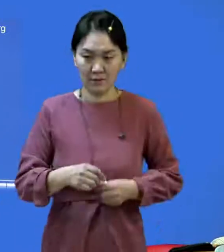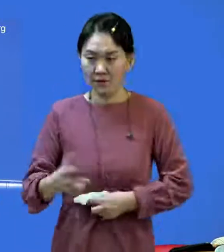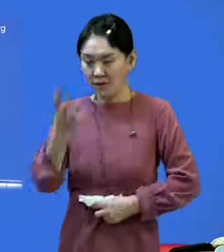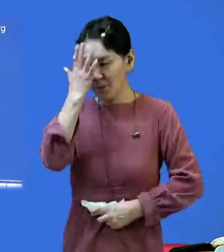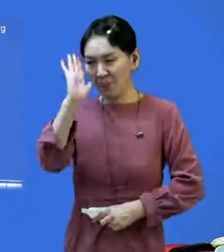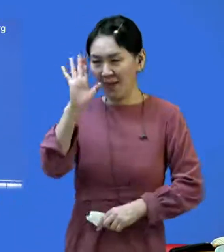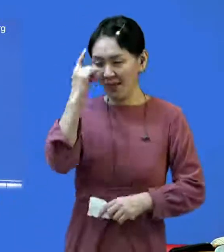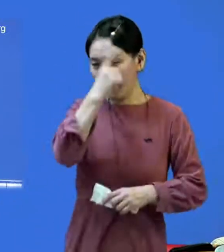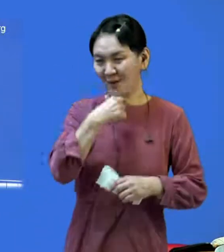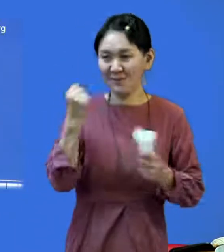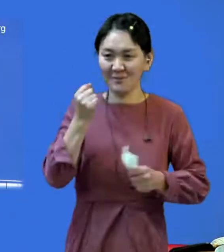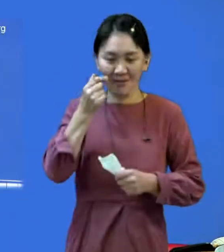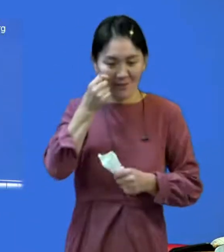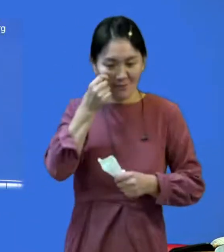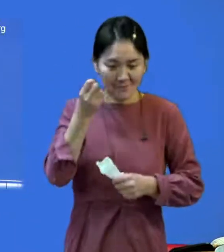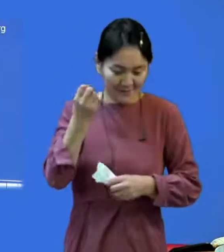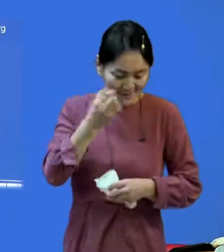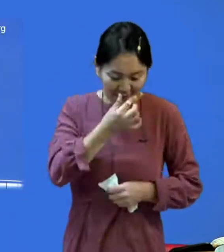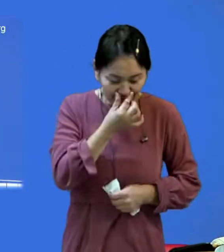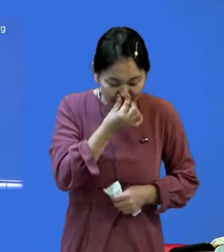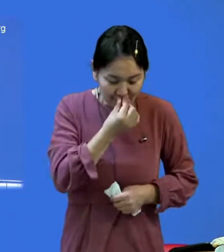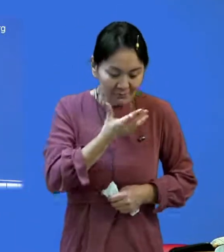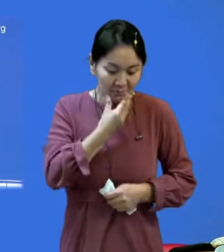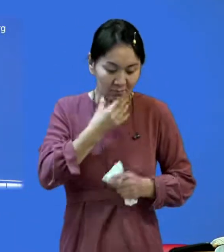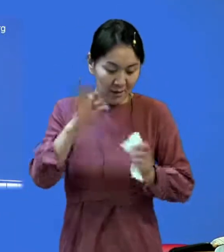Еврей 13.